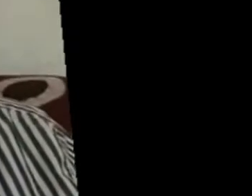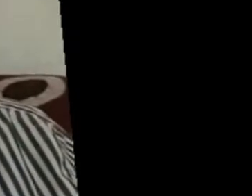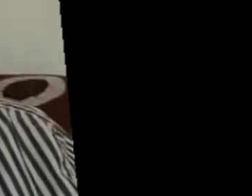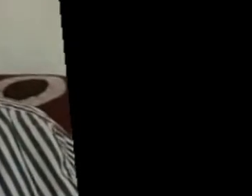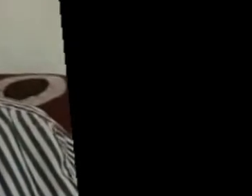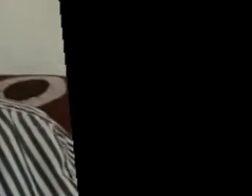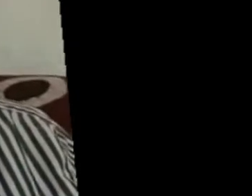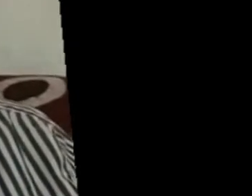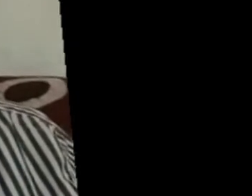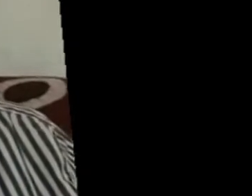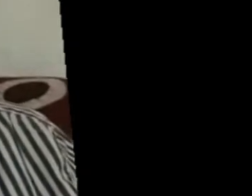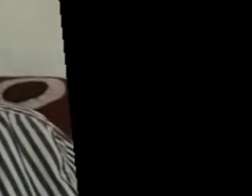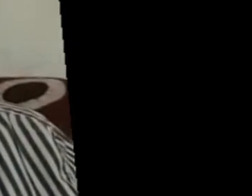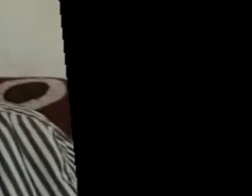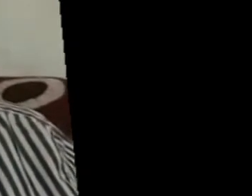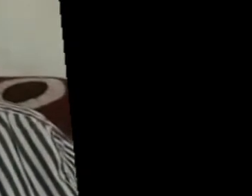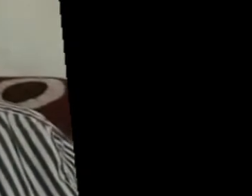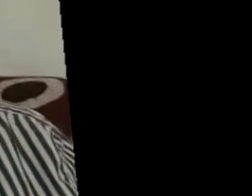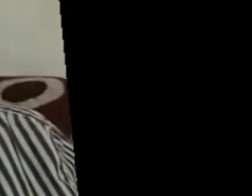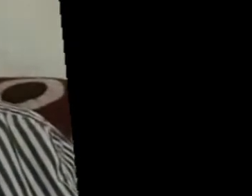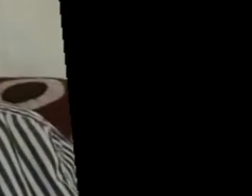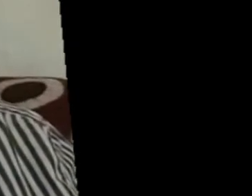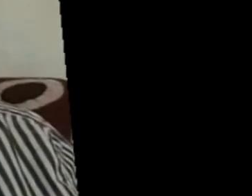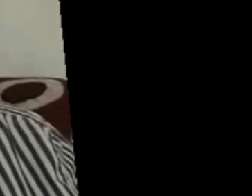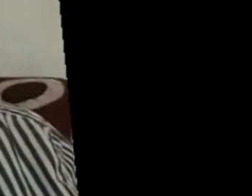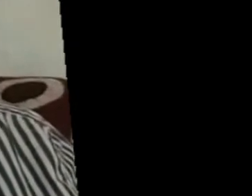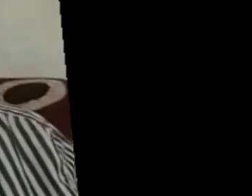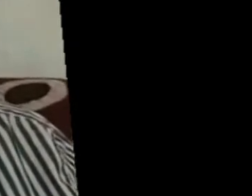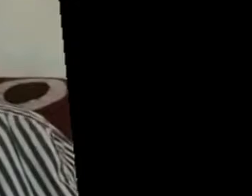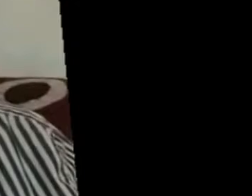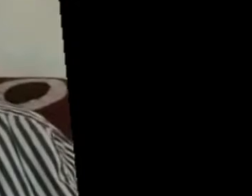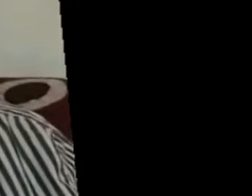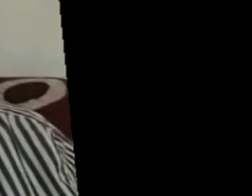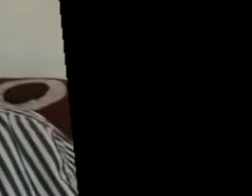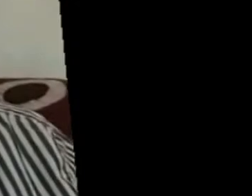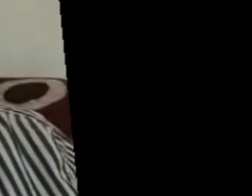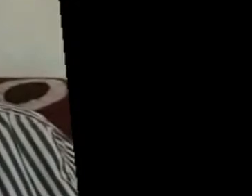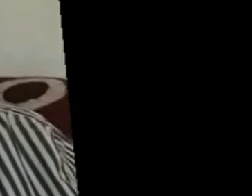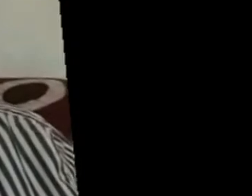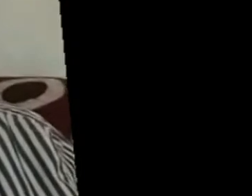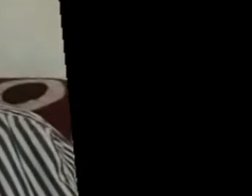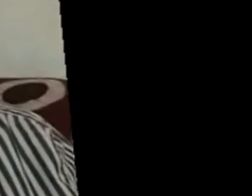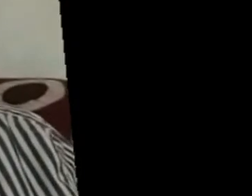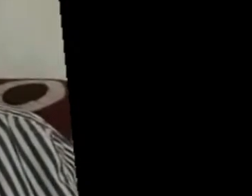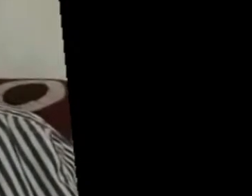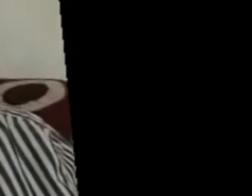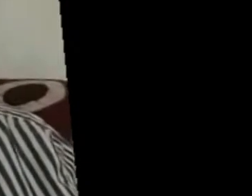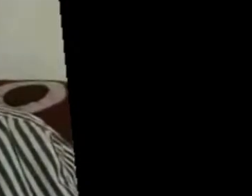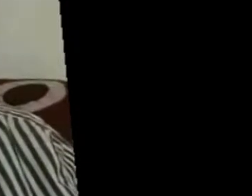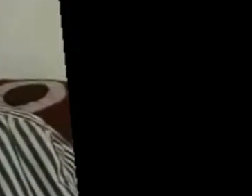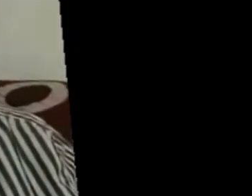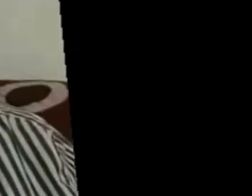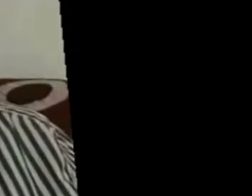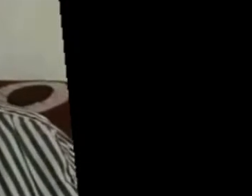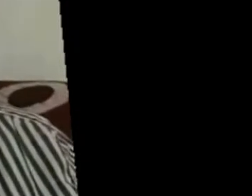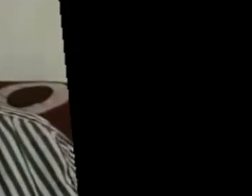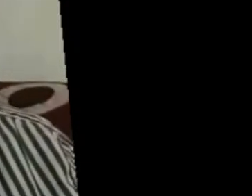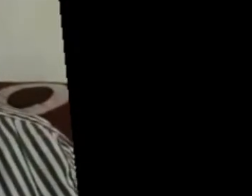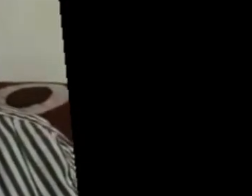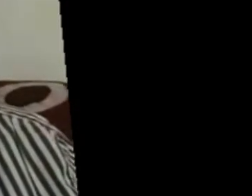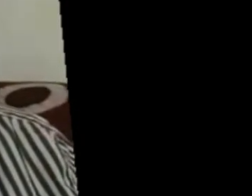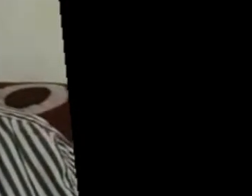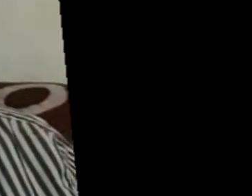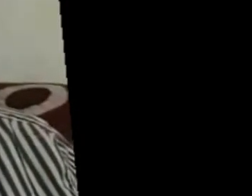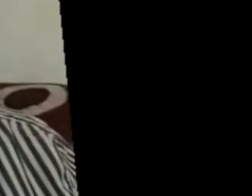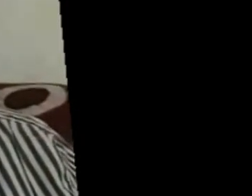principalmente na vida dos filhos que é deficiente. O meu menino, meu filho Adriano, ele